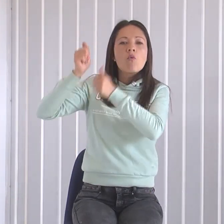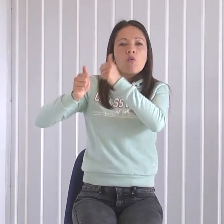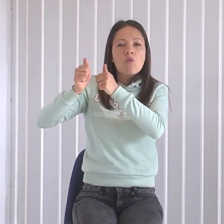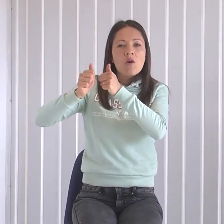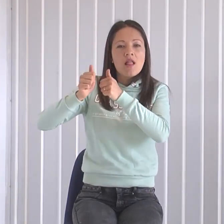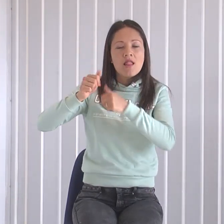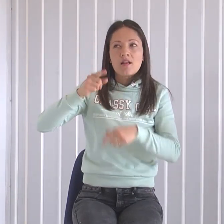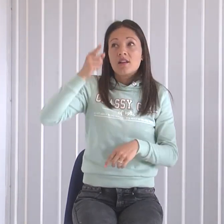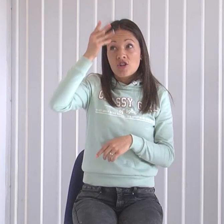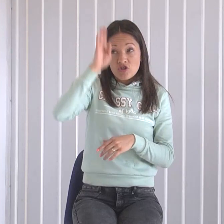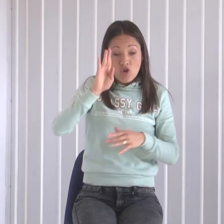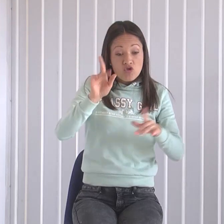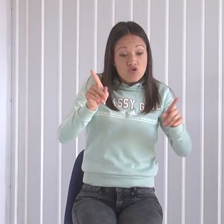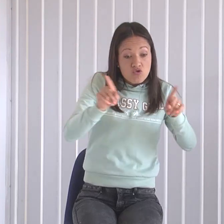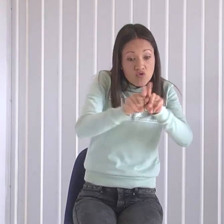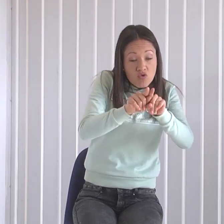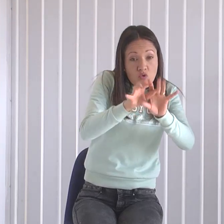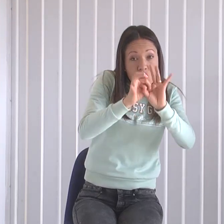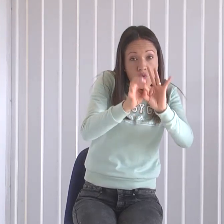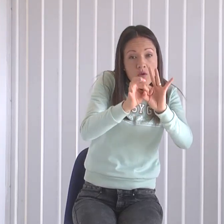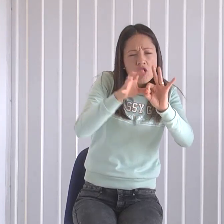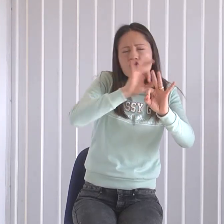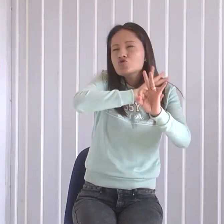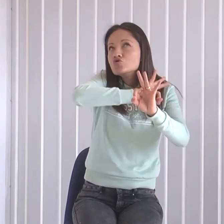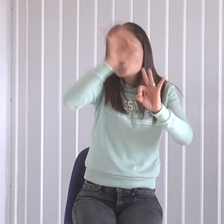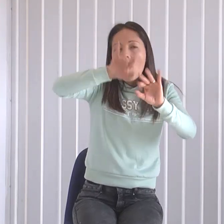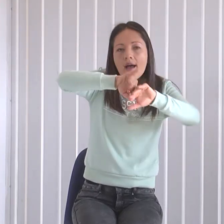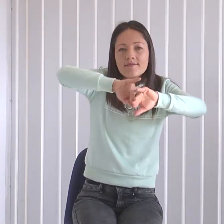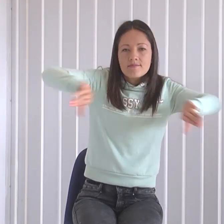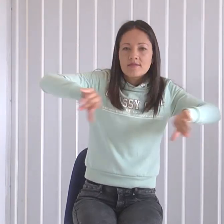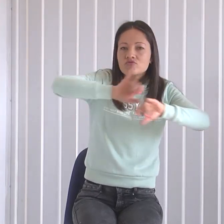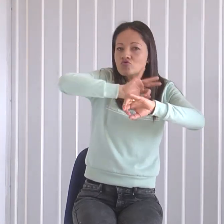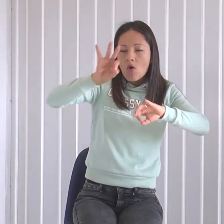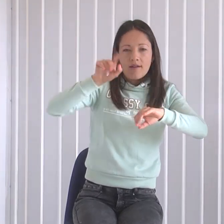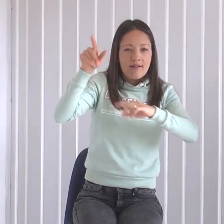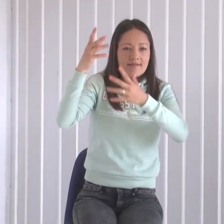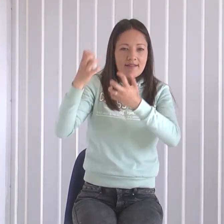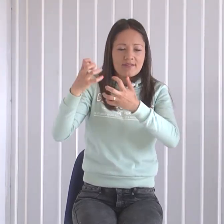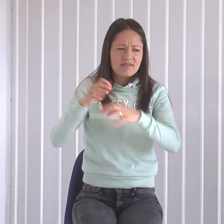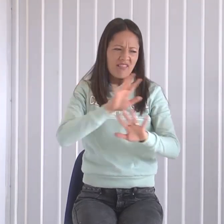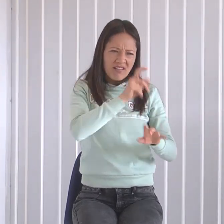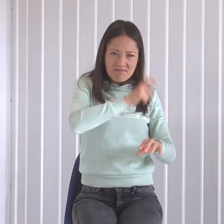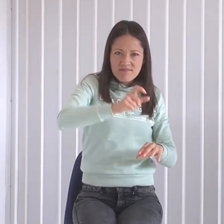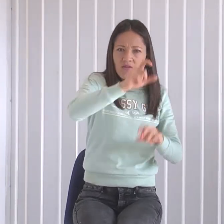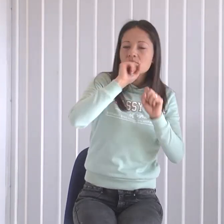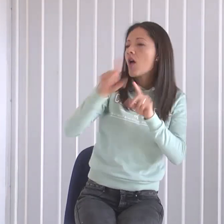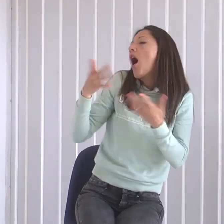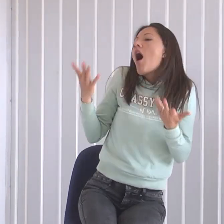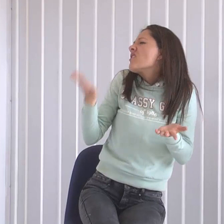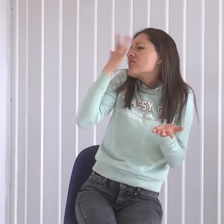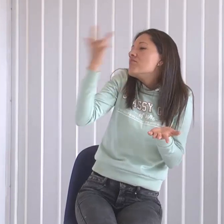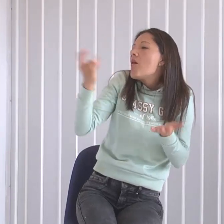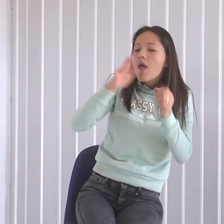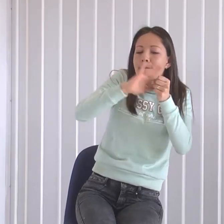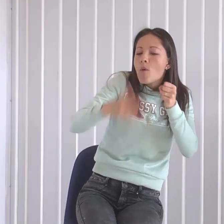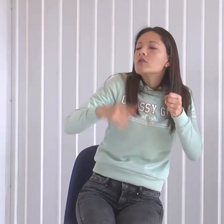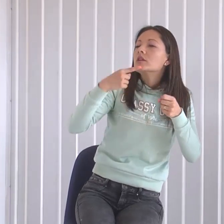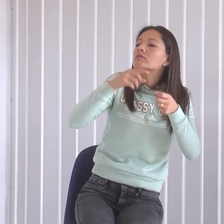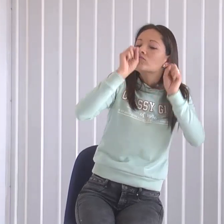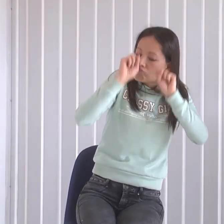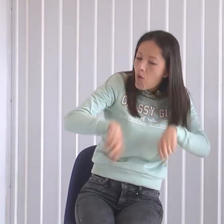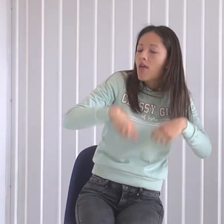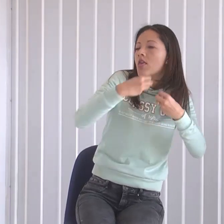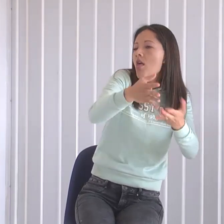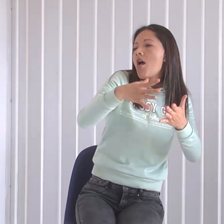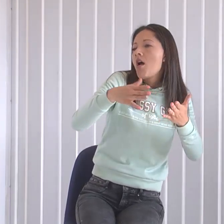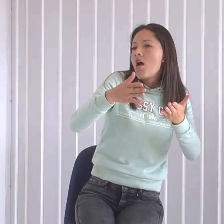lo que Dios ha unido se separe. Entonces le preguntaron al Señor Jesús, ¿y entonces por qué Moisés dio la carta de divorcio? Y dijo,